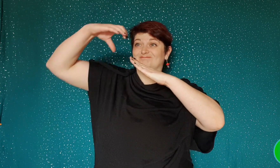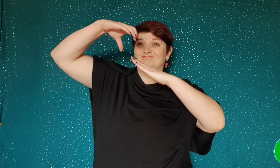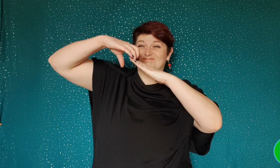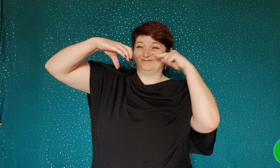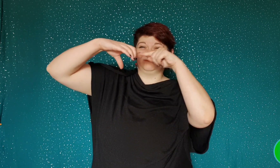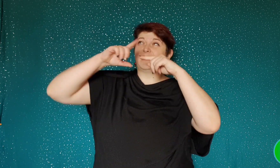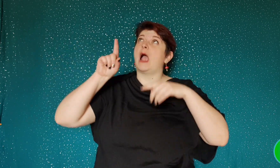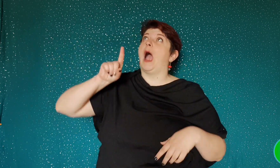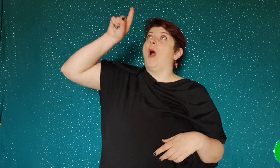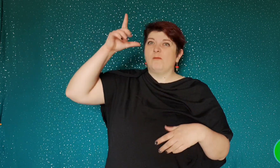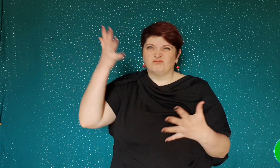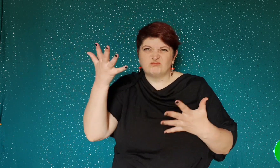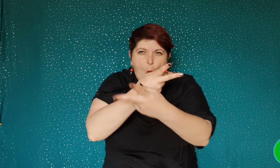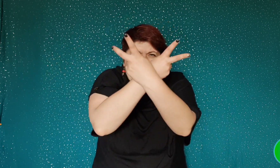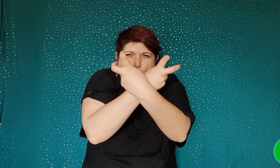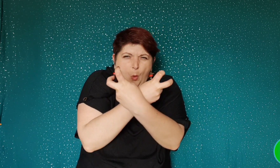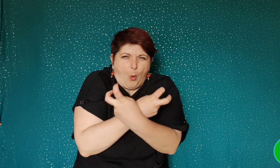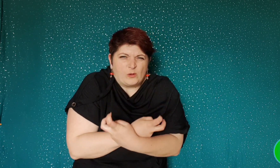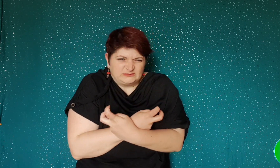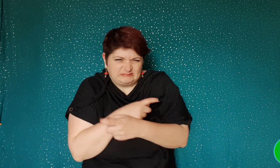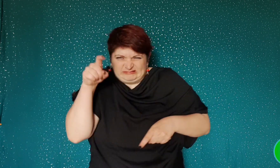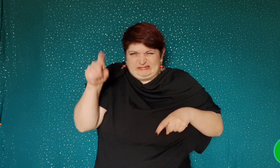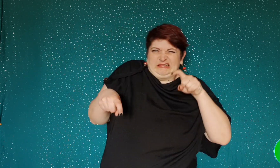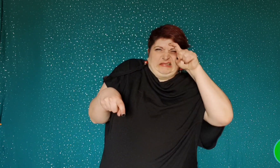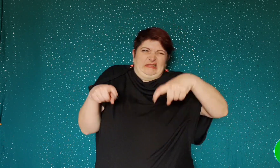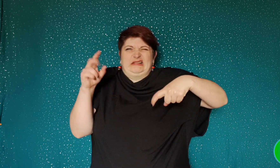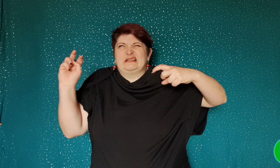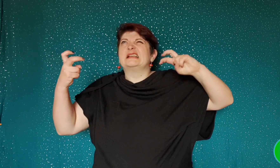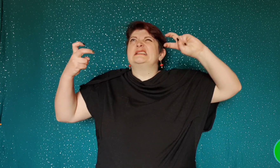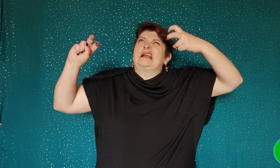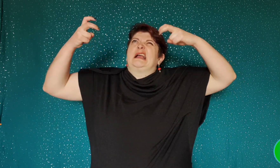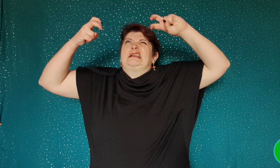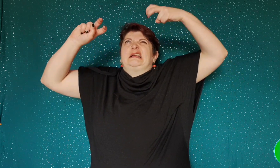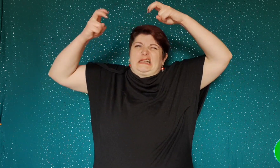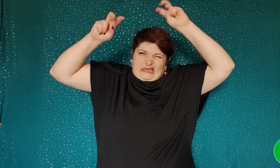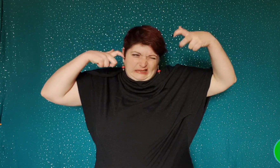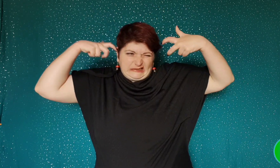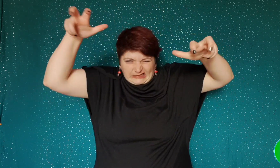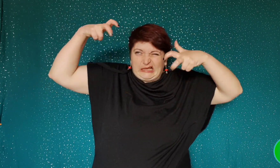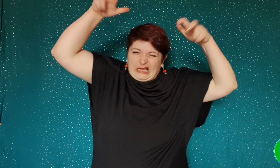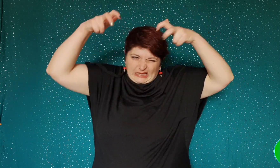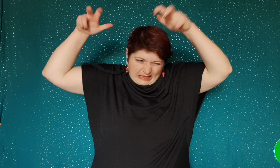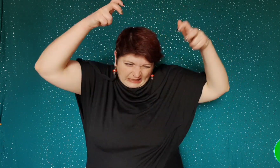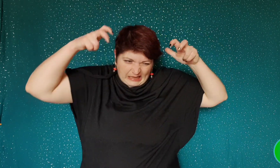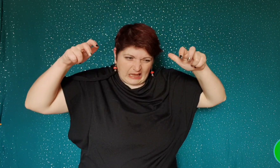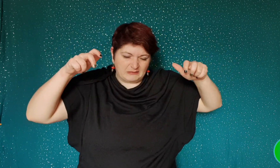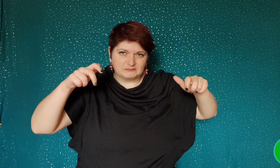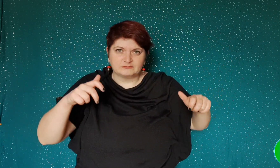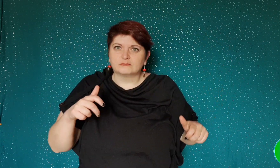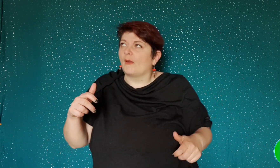Mais alors, j'ai entendu les squelettes grimper aux pignons de la maison. Leurs os craquaient quand